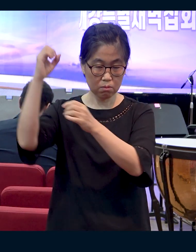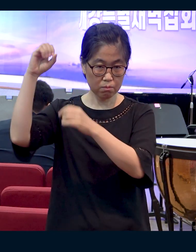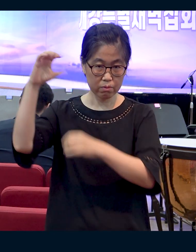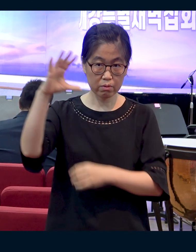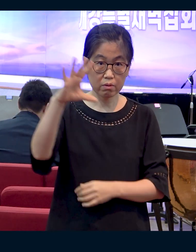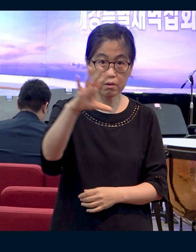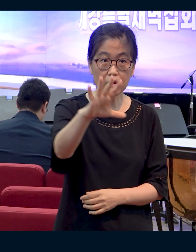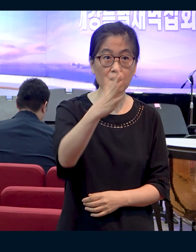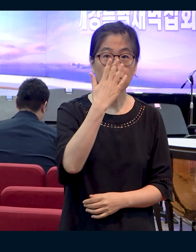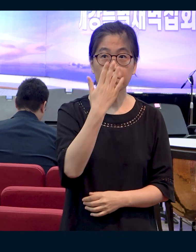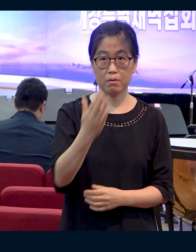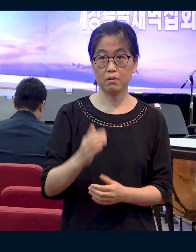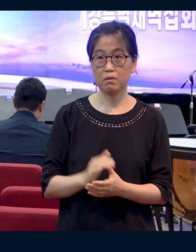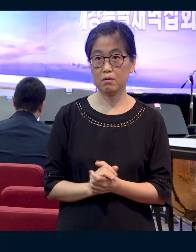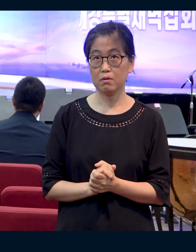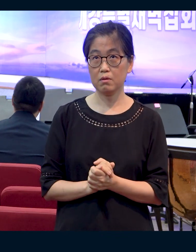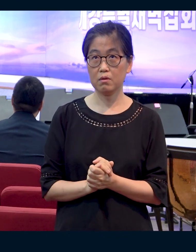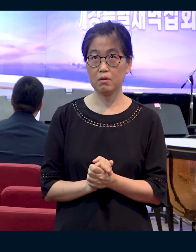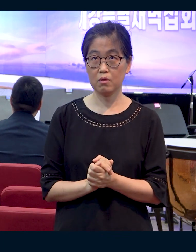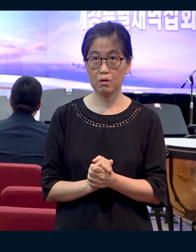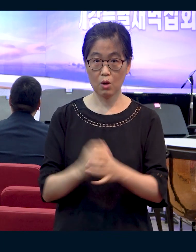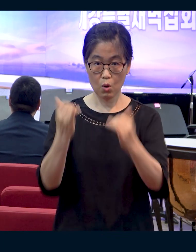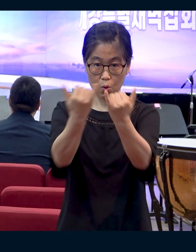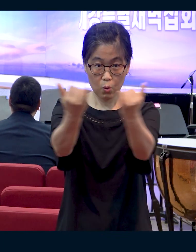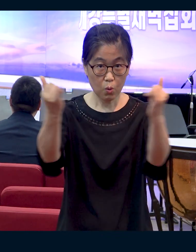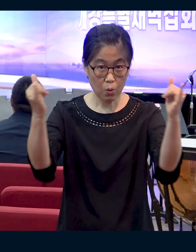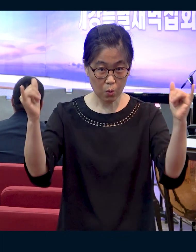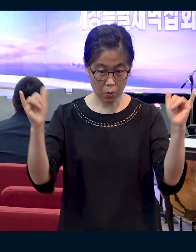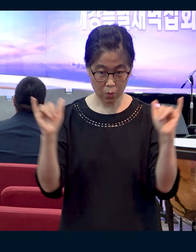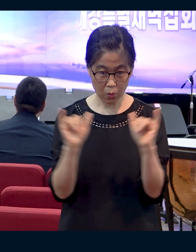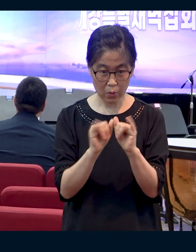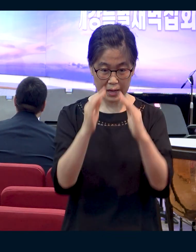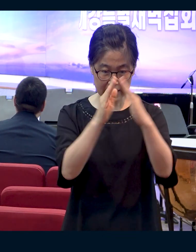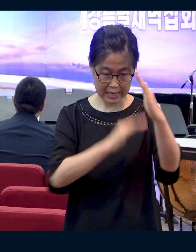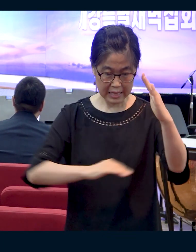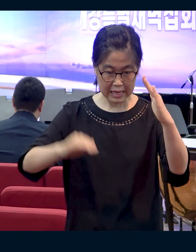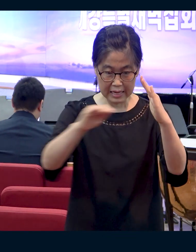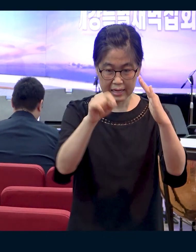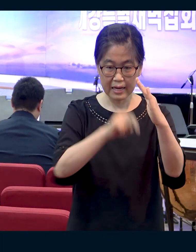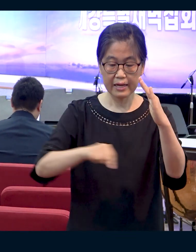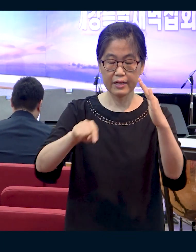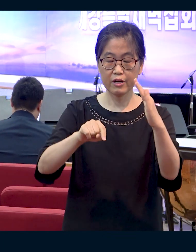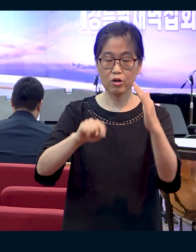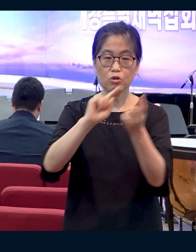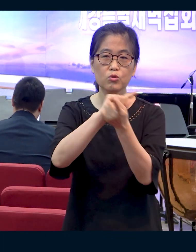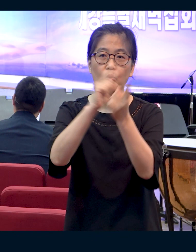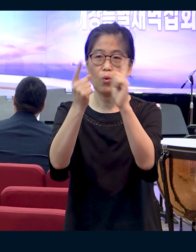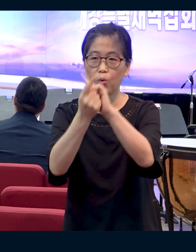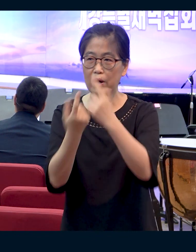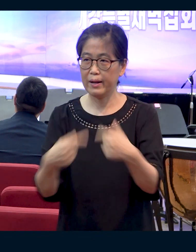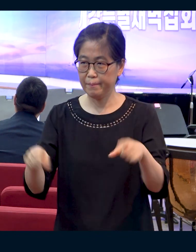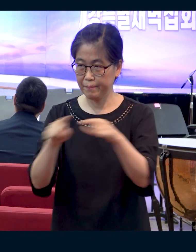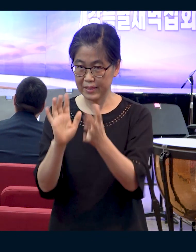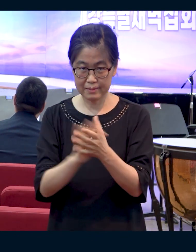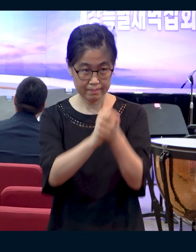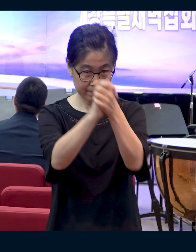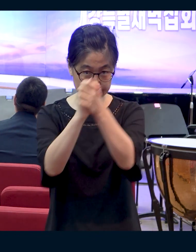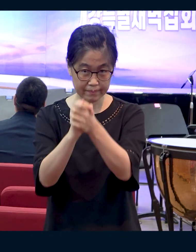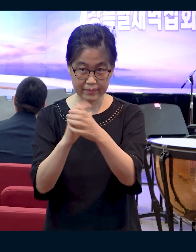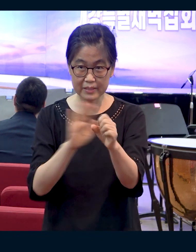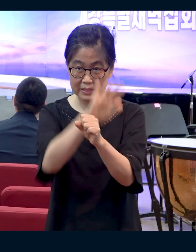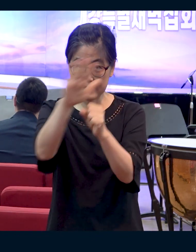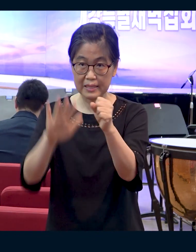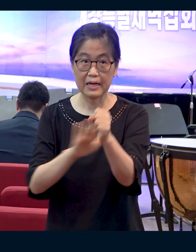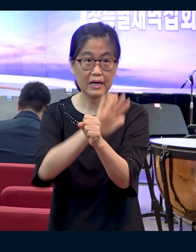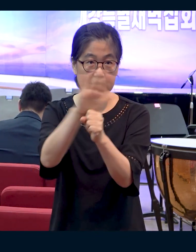무슨 얘기예요? 이 빛은 그 공동체 안에서, 그 가정 안에서 함께 서로 살아가는, 바로 그